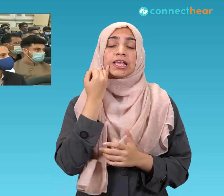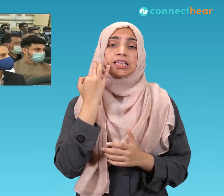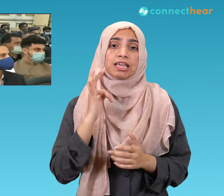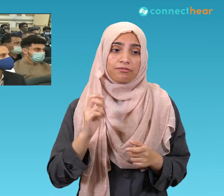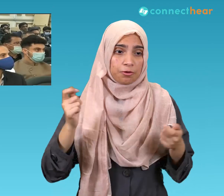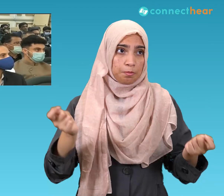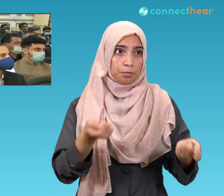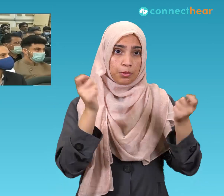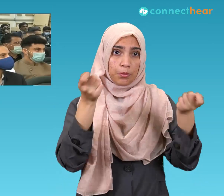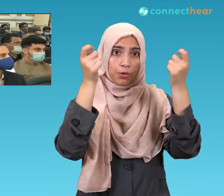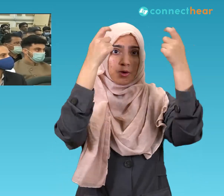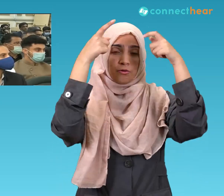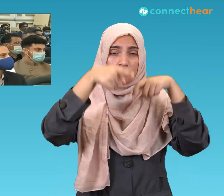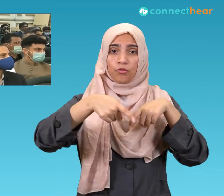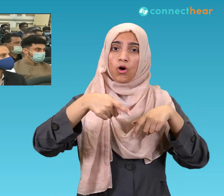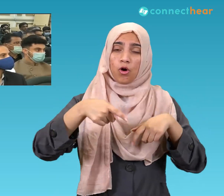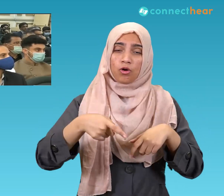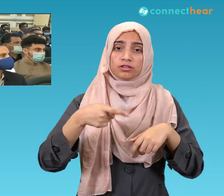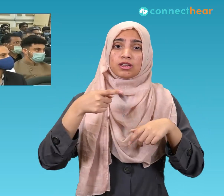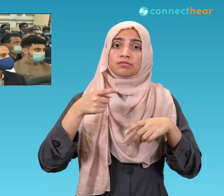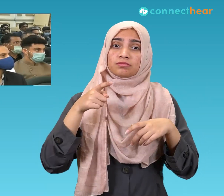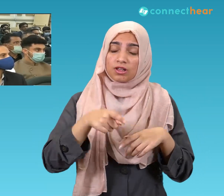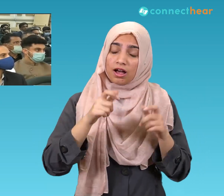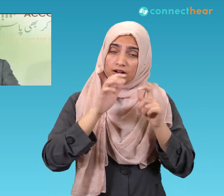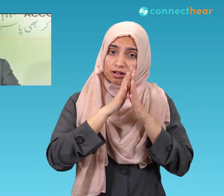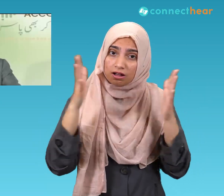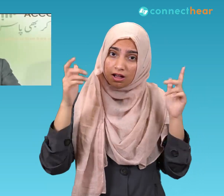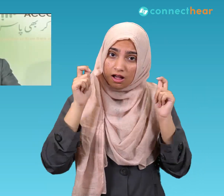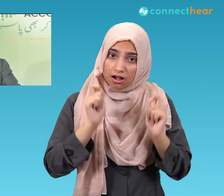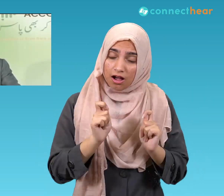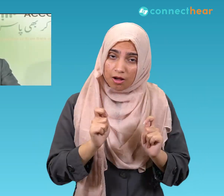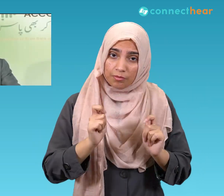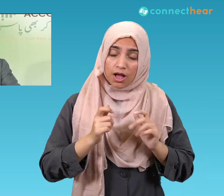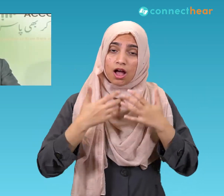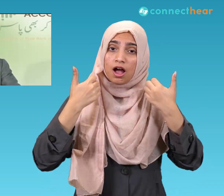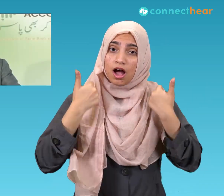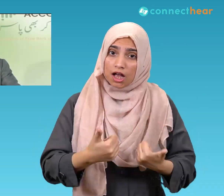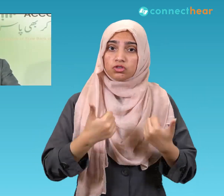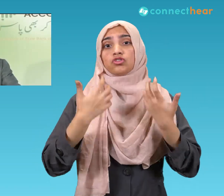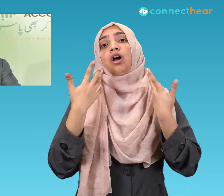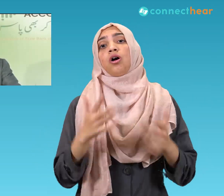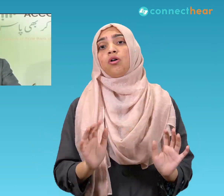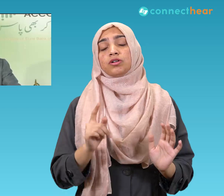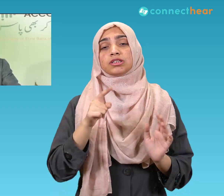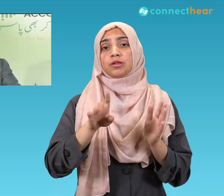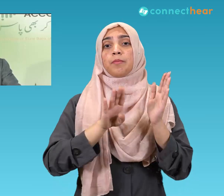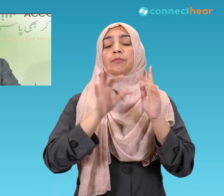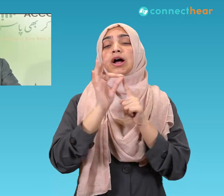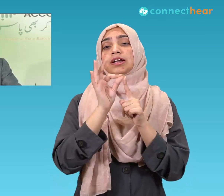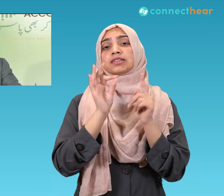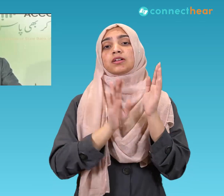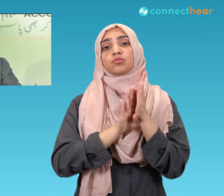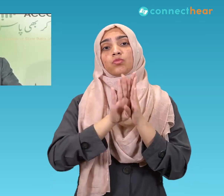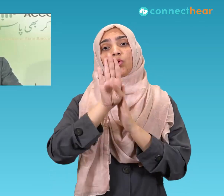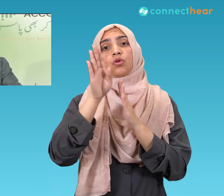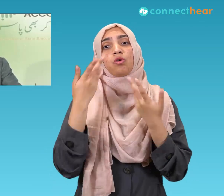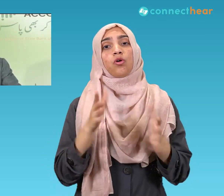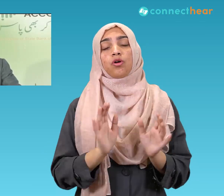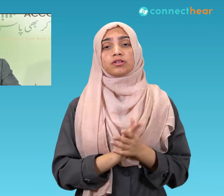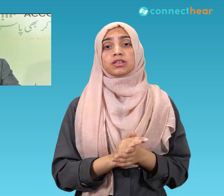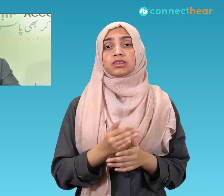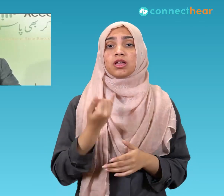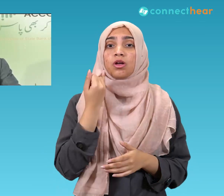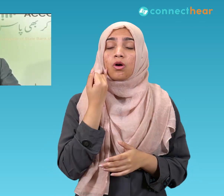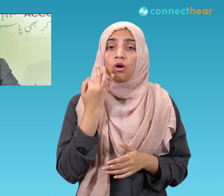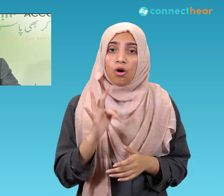اور اسپیشلی افورڈیبل ہاؤسنگ کے اندر ایک دفعہ آپ کی کنٹریبیوشن ہو گئی اور بینکس نے پوری طرح اس کے اندر محنت